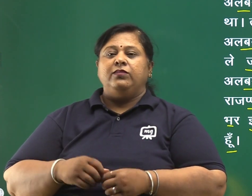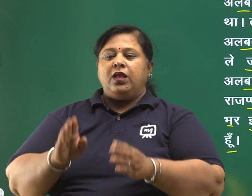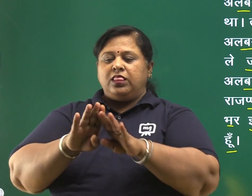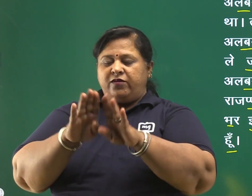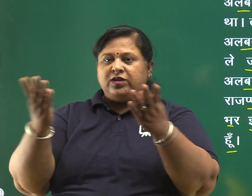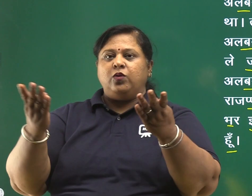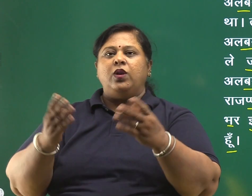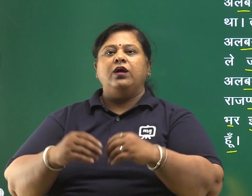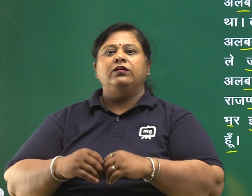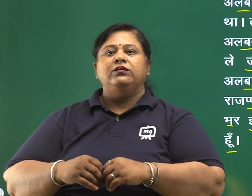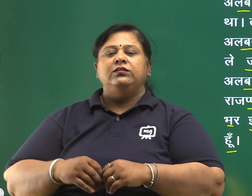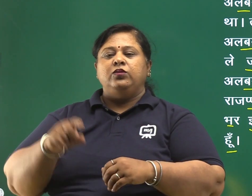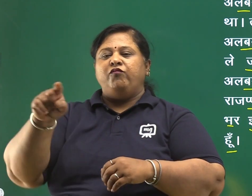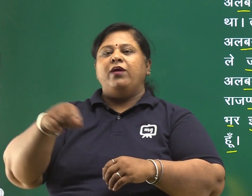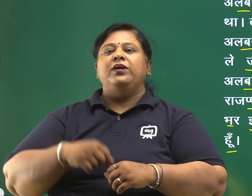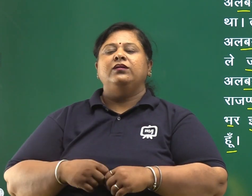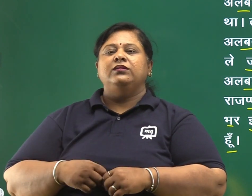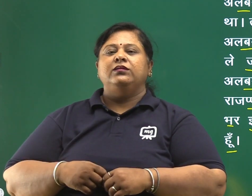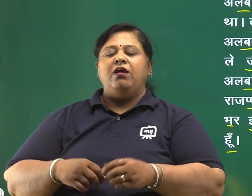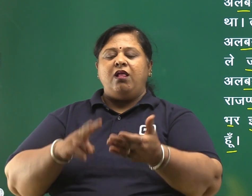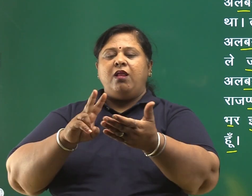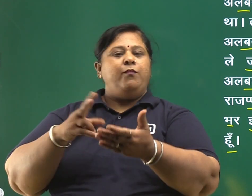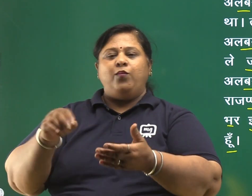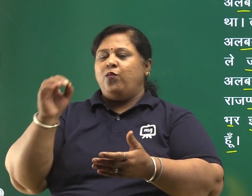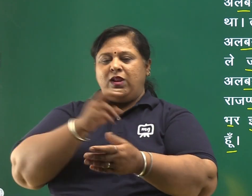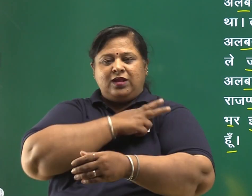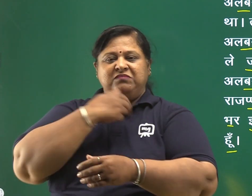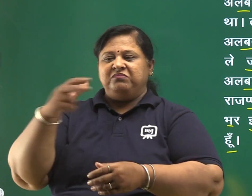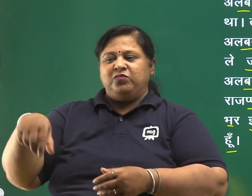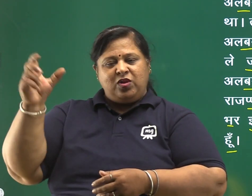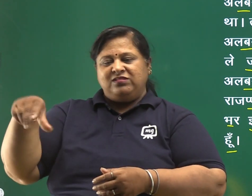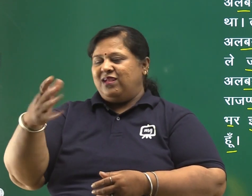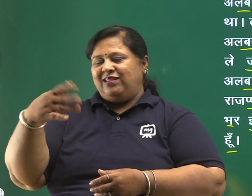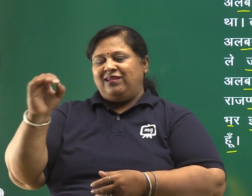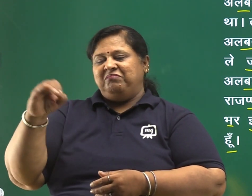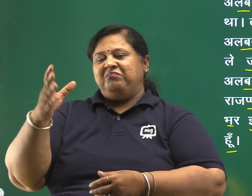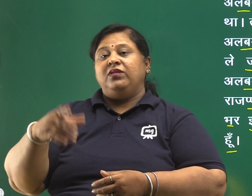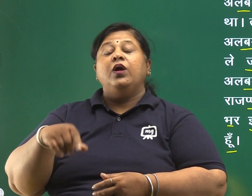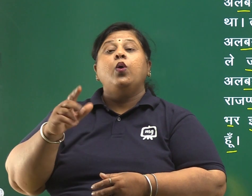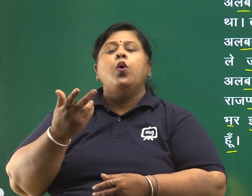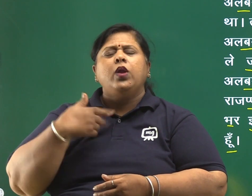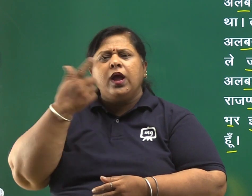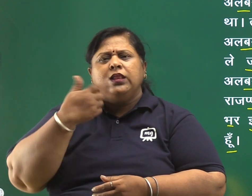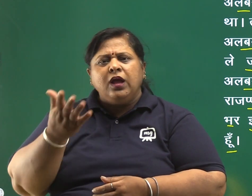दरवाज़ा खोला तो वहाँ पर पुलिस नहीं थी। और कौन आया